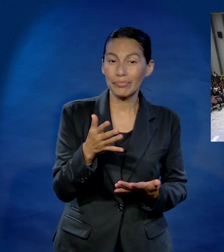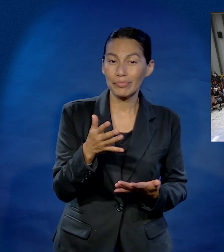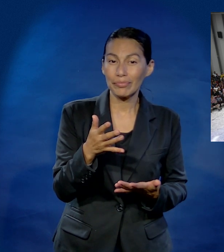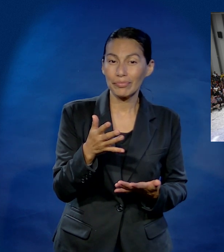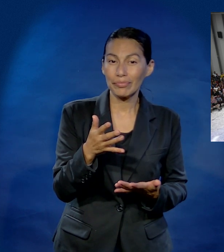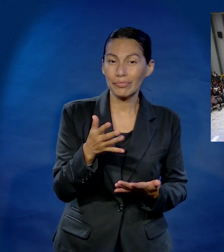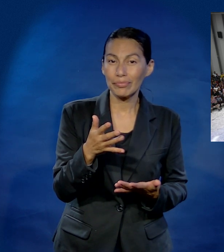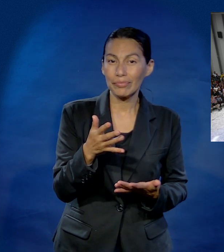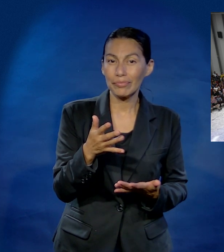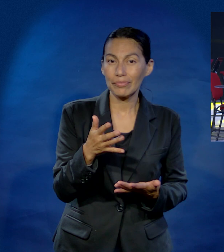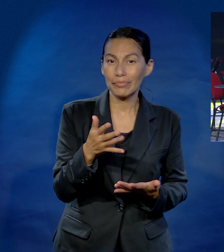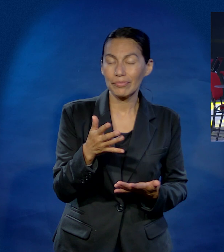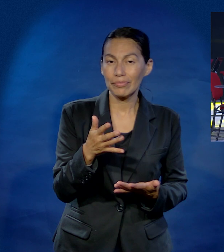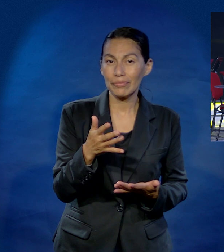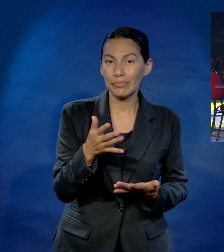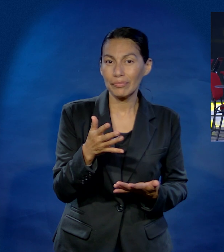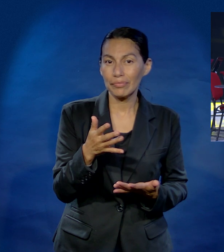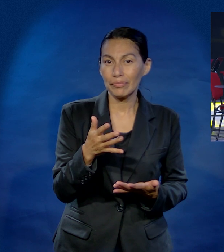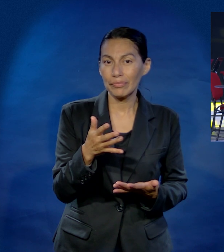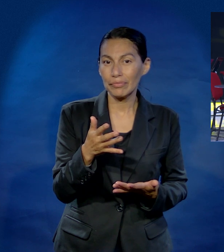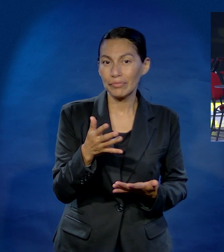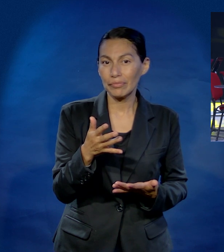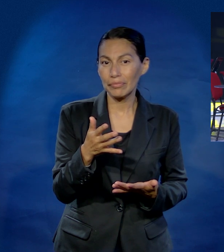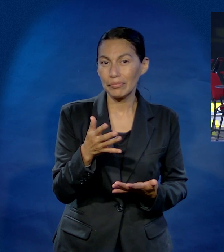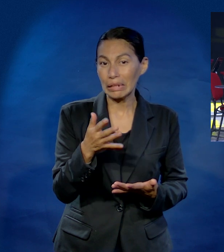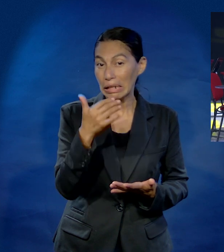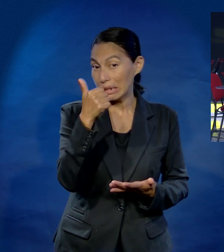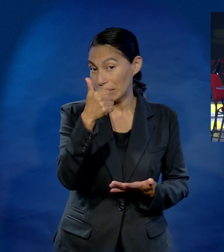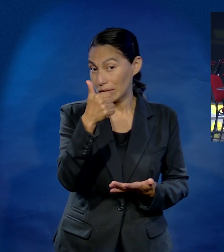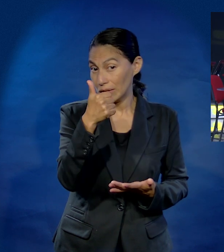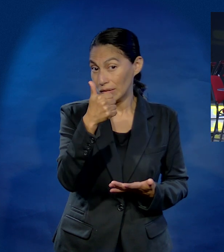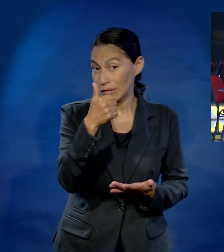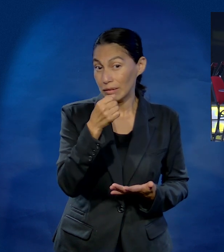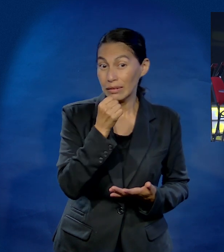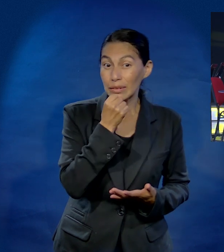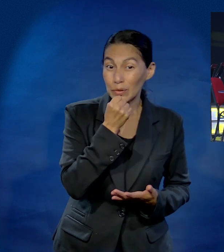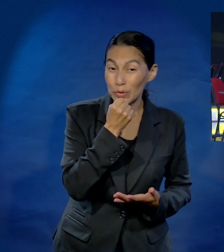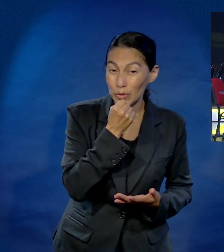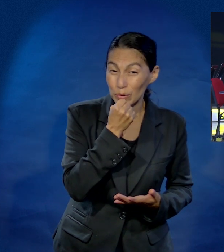Eso duraría más o menos, por calcular algo que sea real,